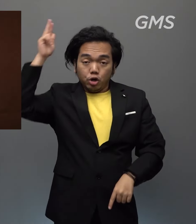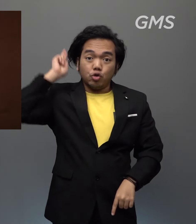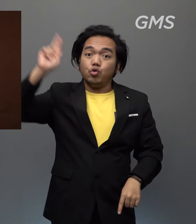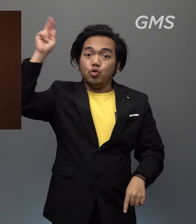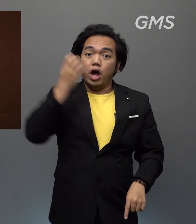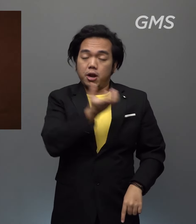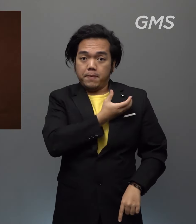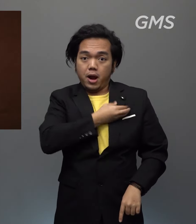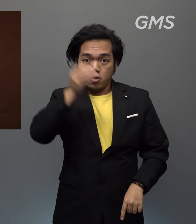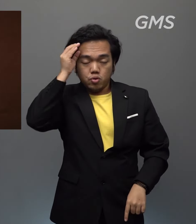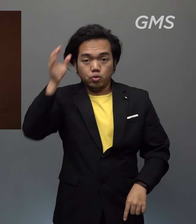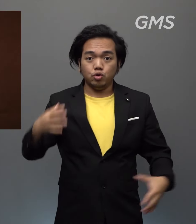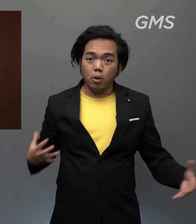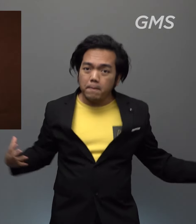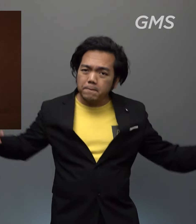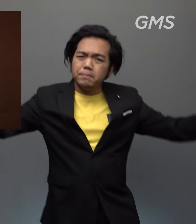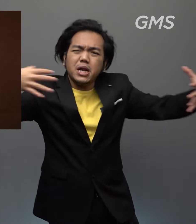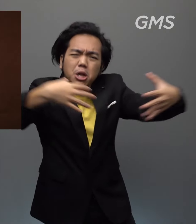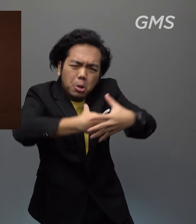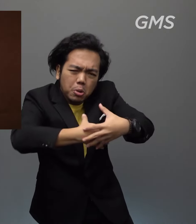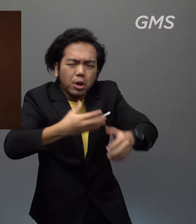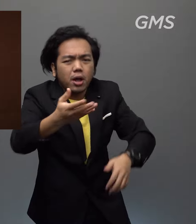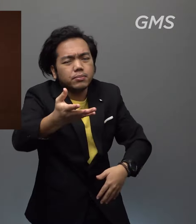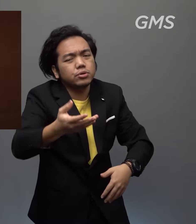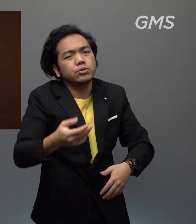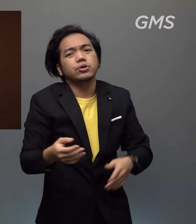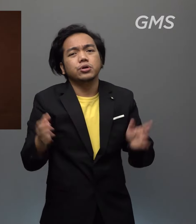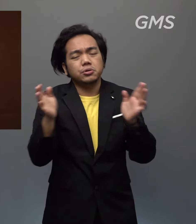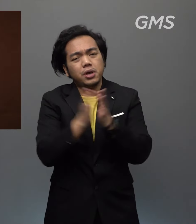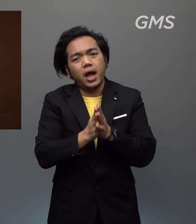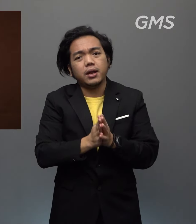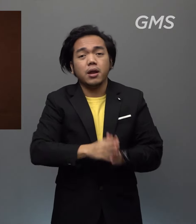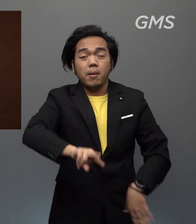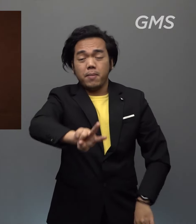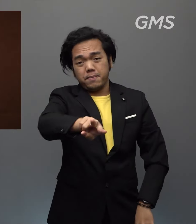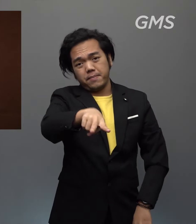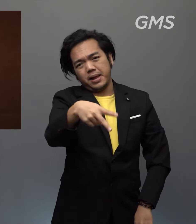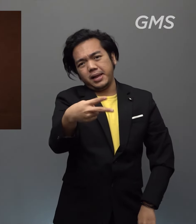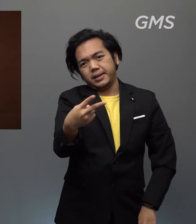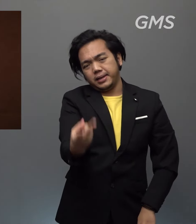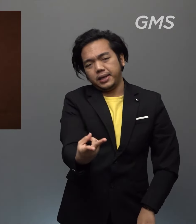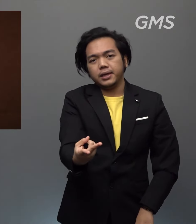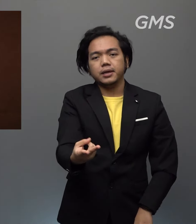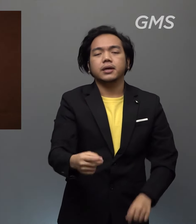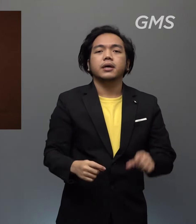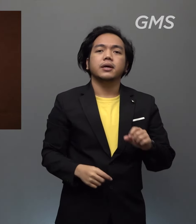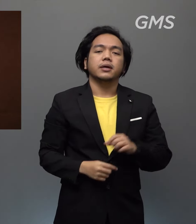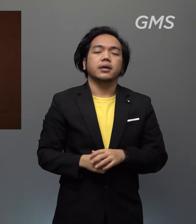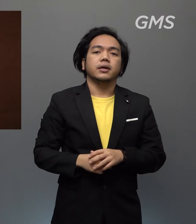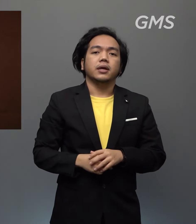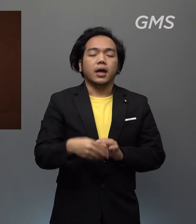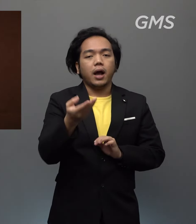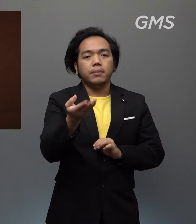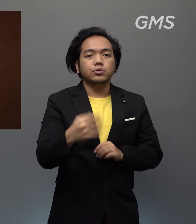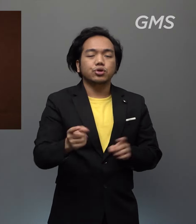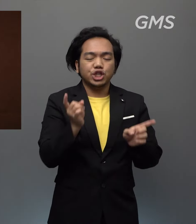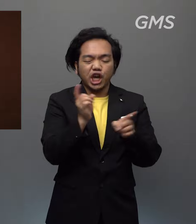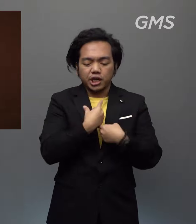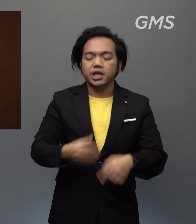dan mengembalikan semua statusmu menjadi anaknya kembali. Dia adalah Allah yang setia,